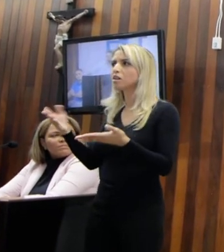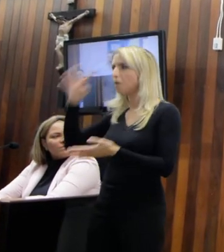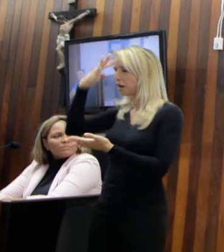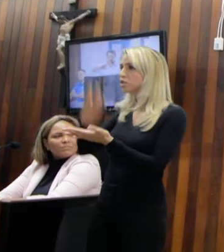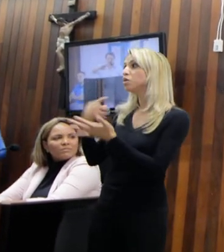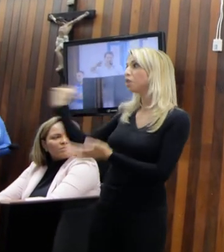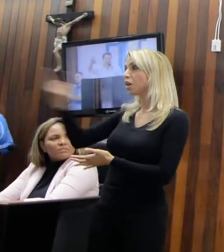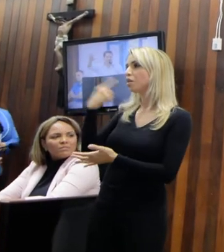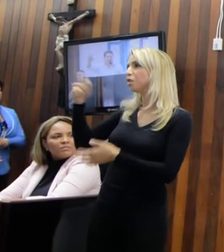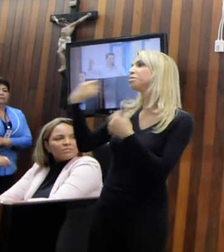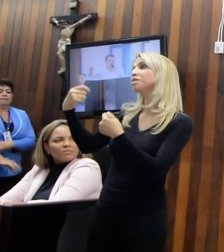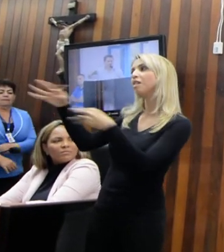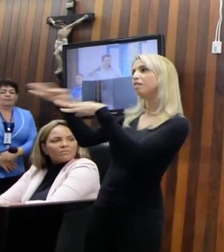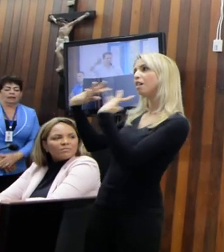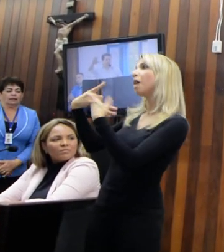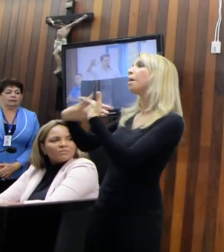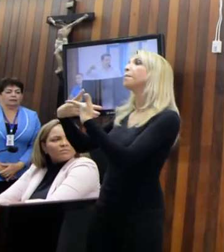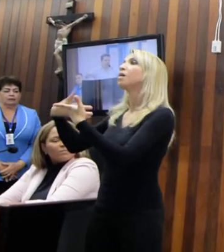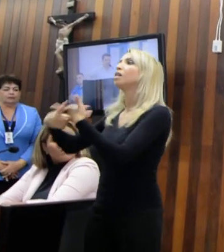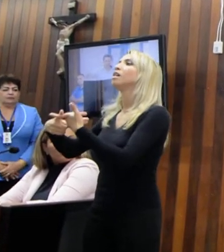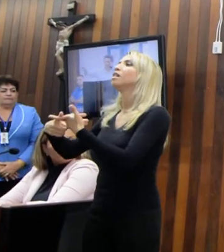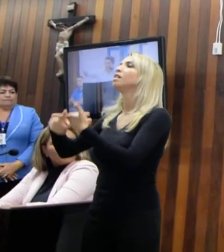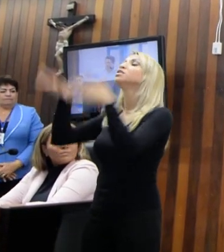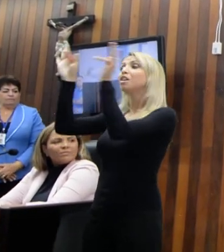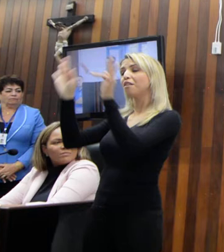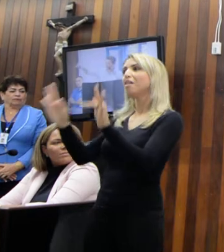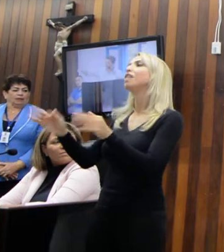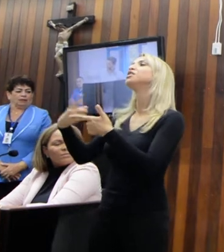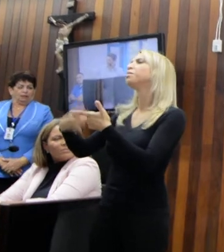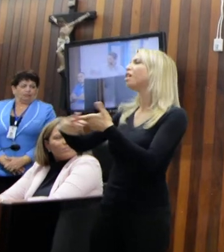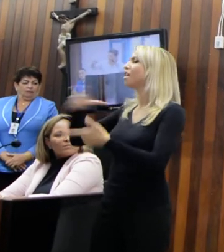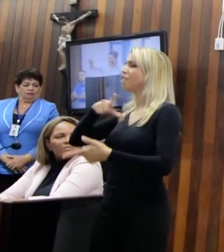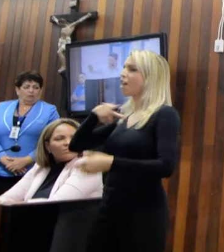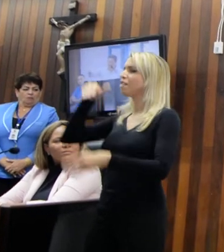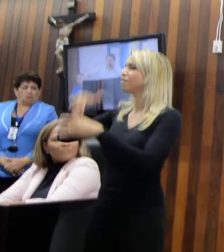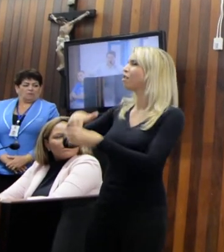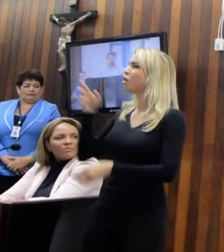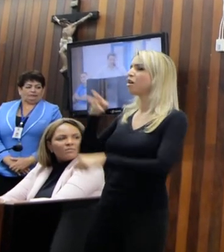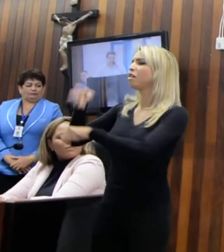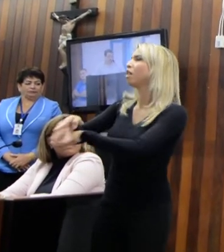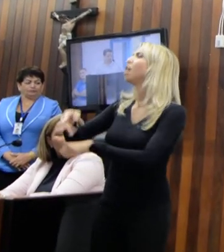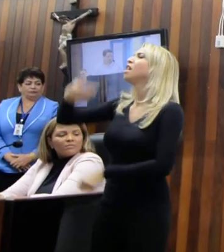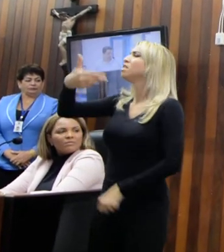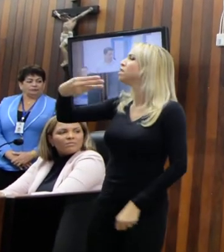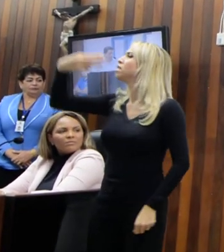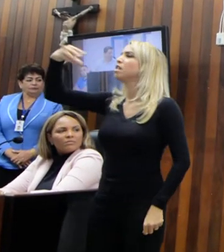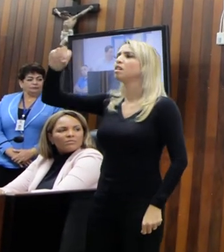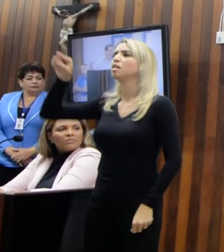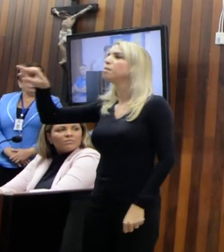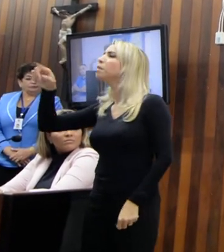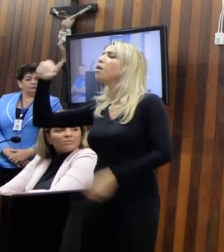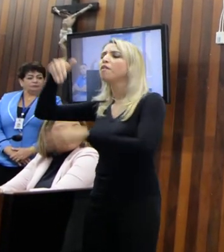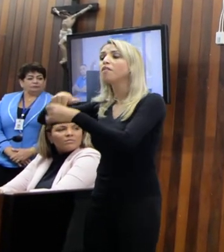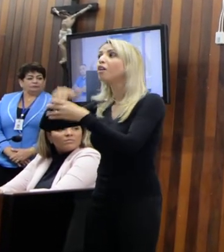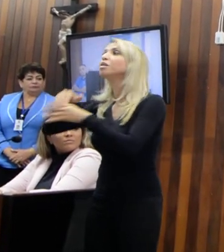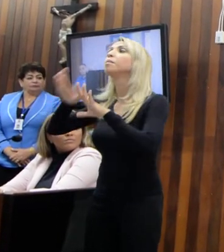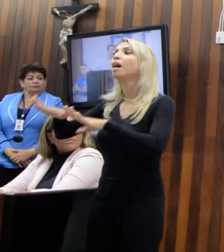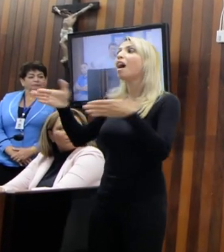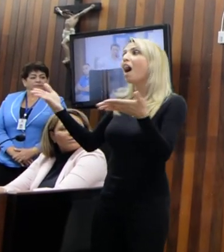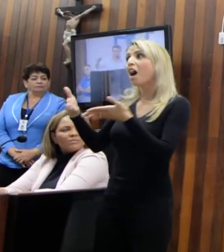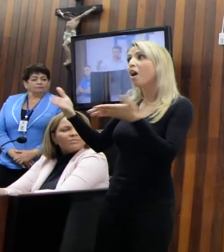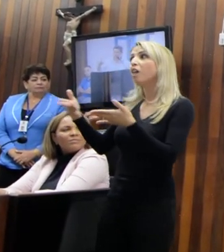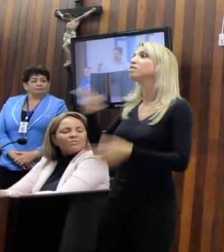a gente fica feliz da vida quando o deputado está eleito aí com 30 mil votos, 35 mil votos. Nós estamos falando de uma eleição